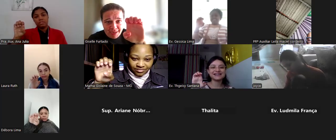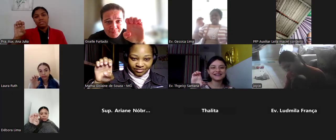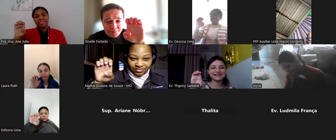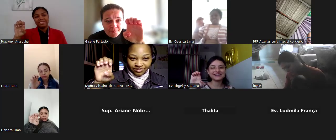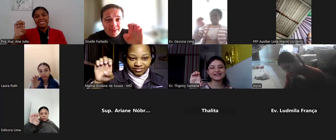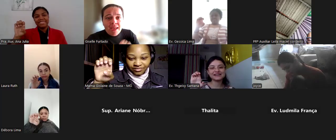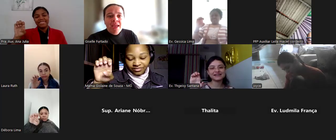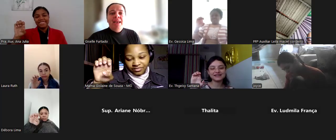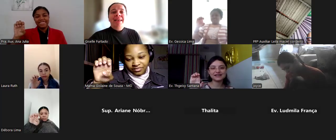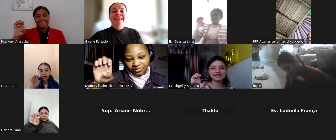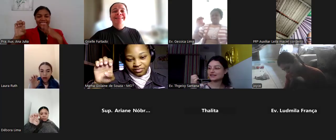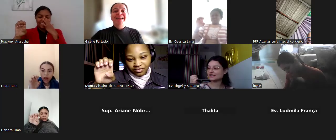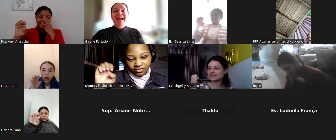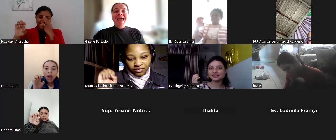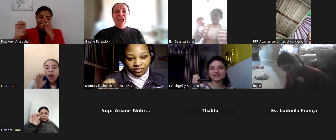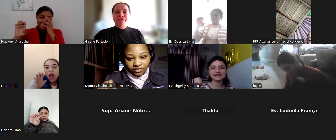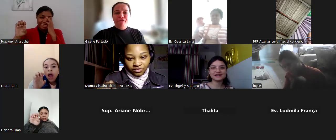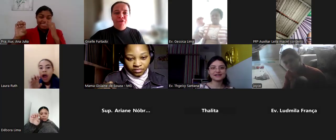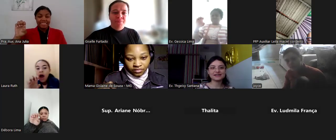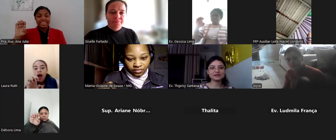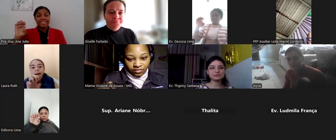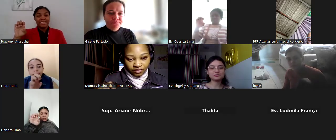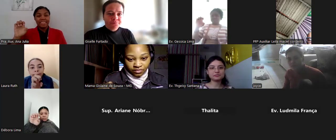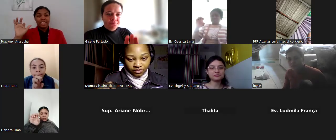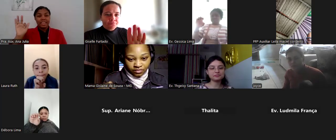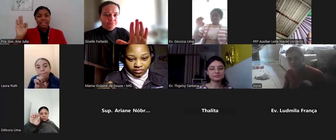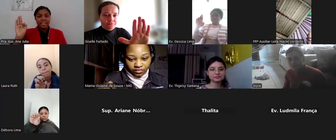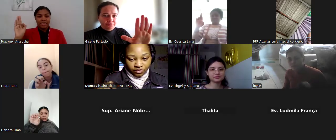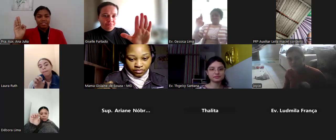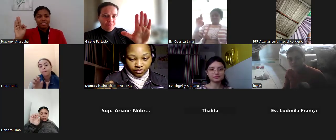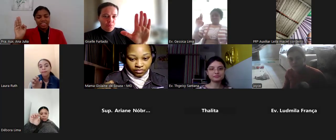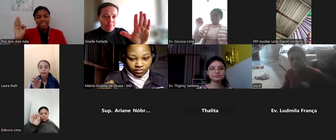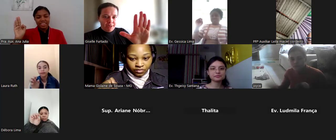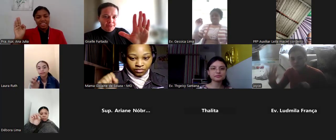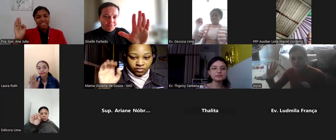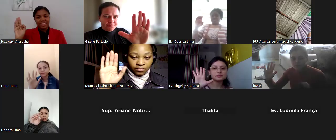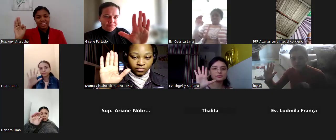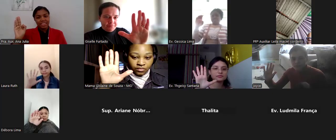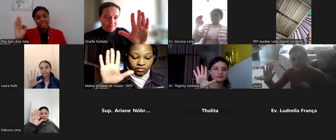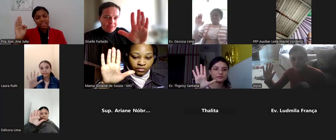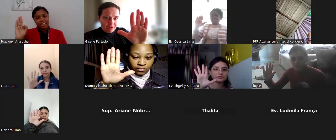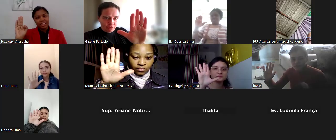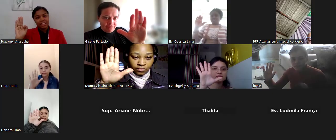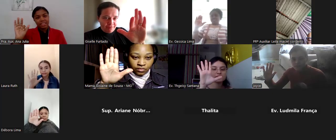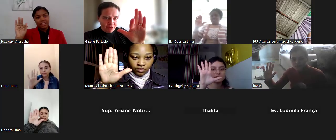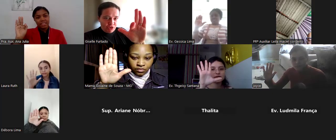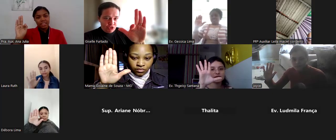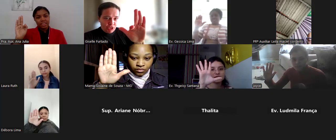E. Letra F. Mão aberta. Você vai abaixar o